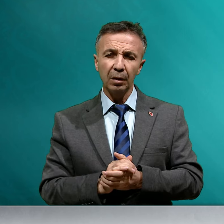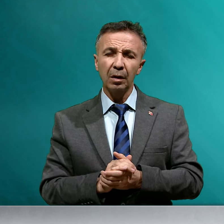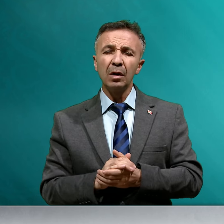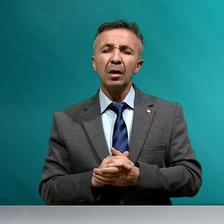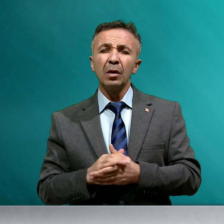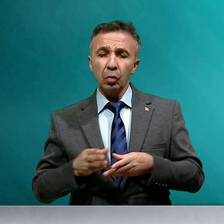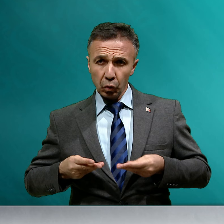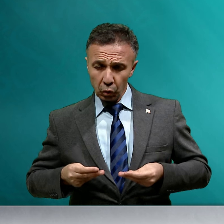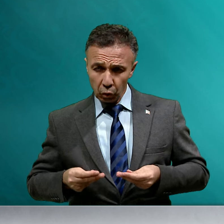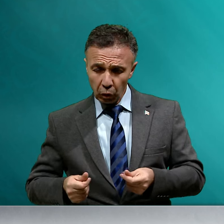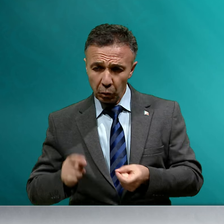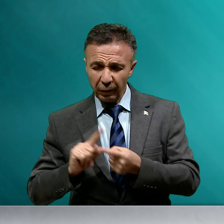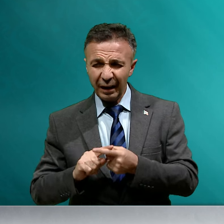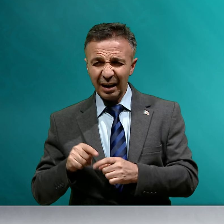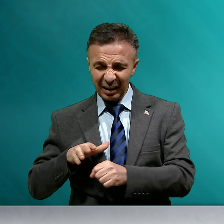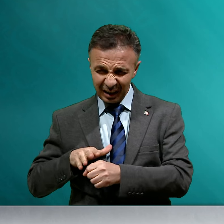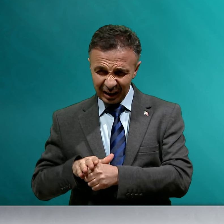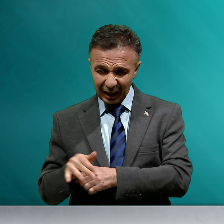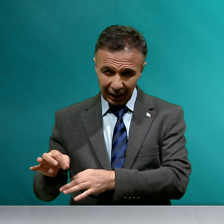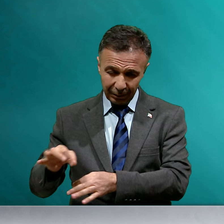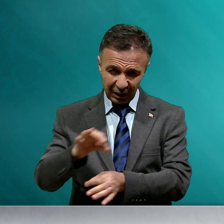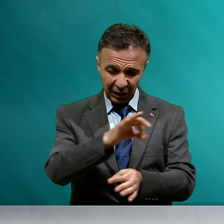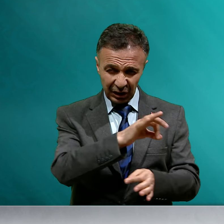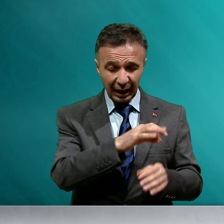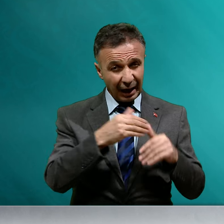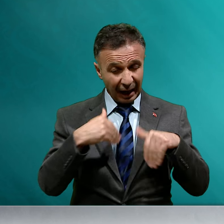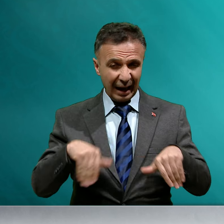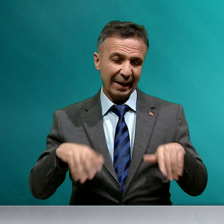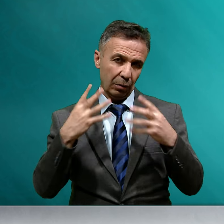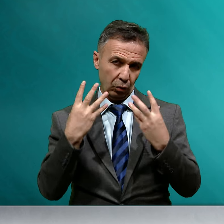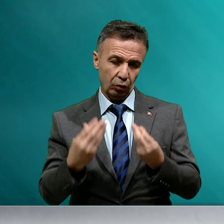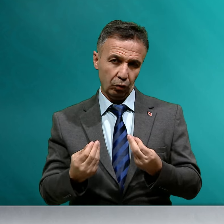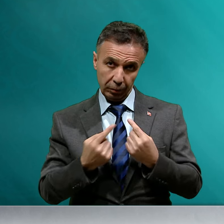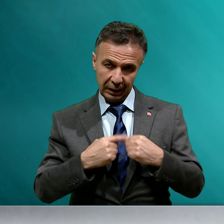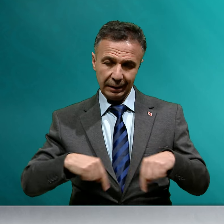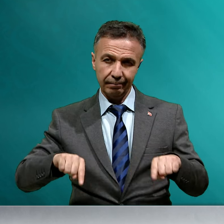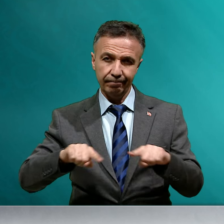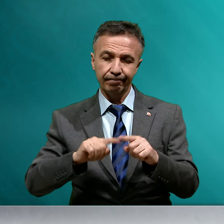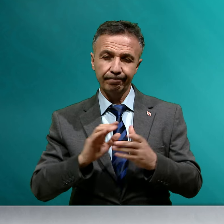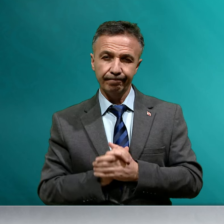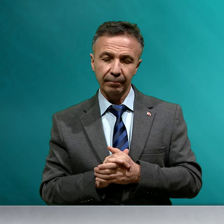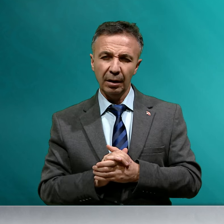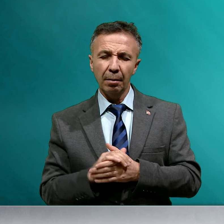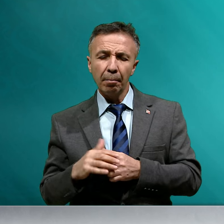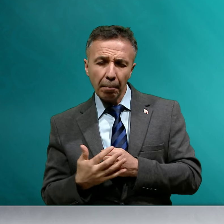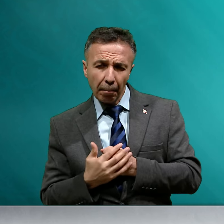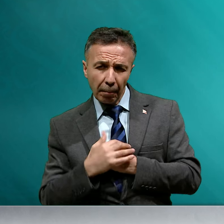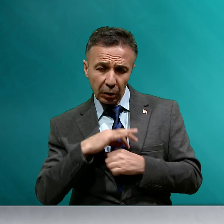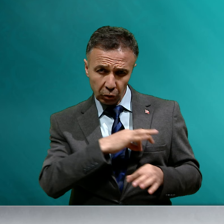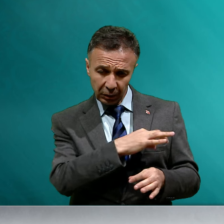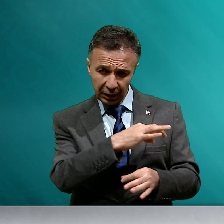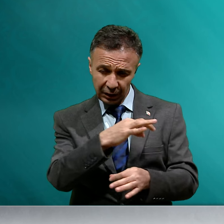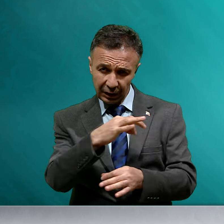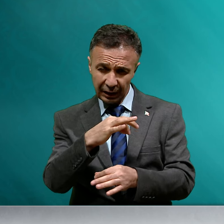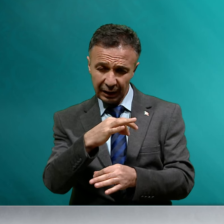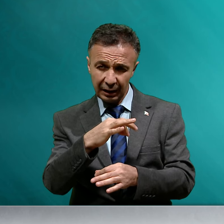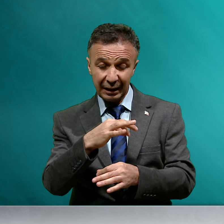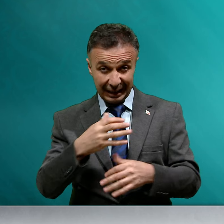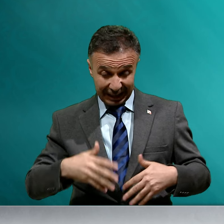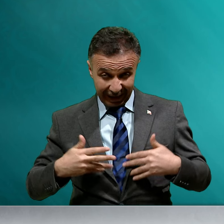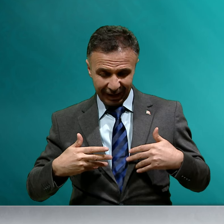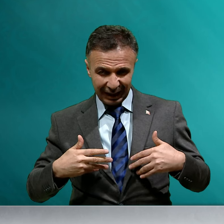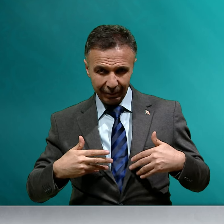Zulmün ve zalimlerin önünde en büyük engel oluruz. Mazlumları ve mağdurları